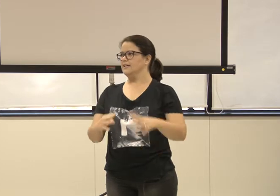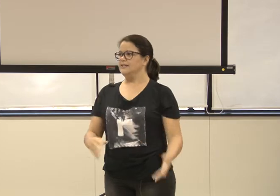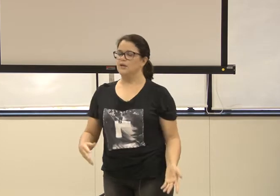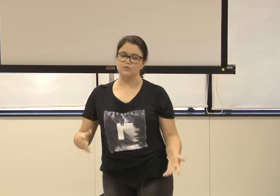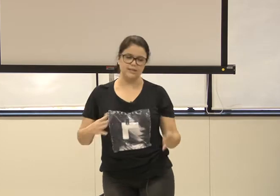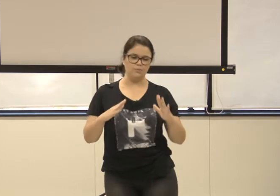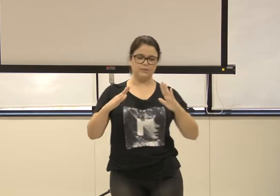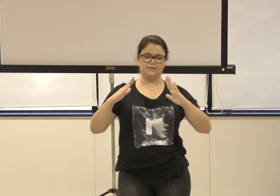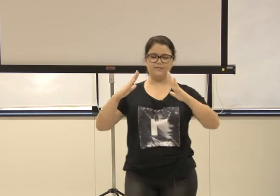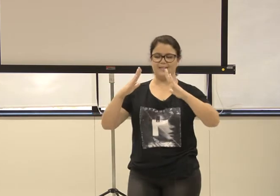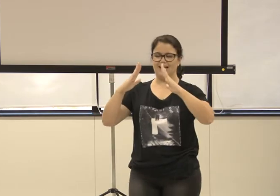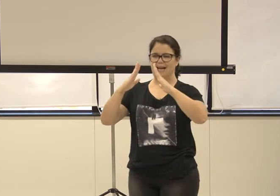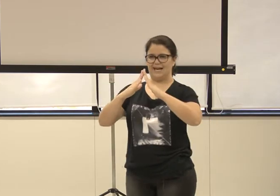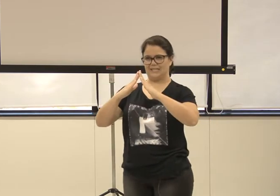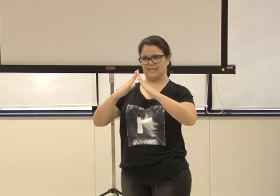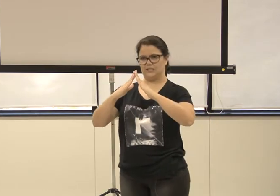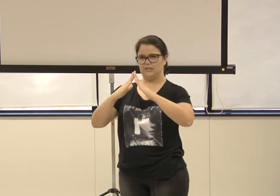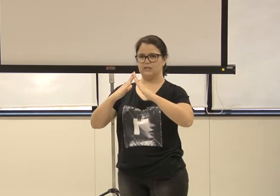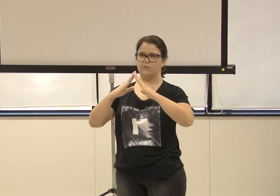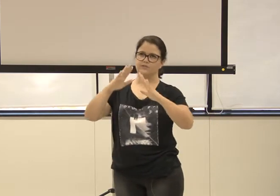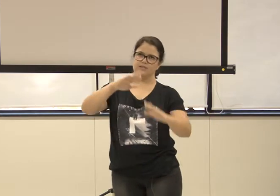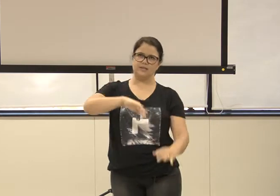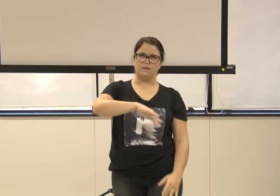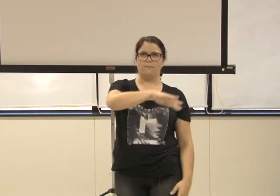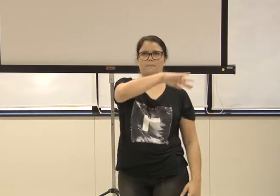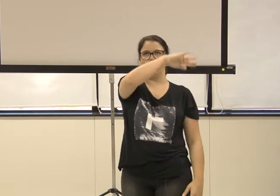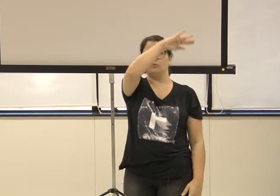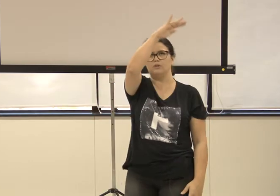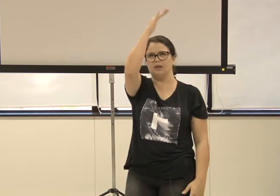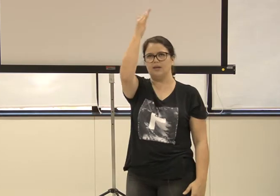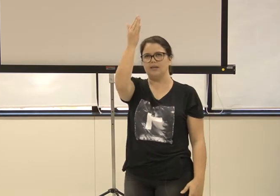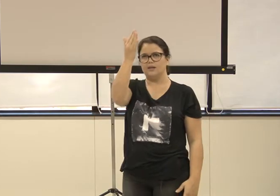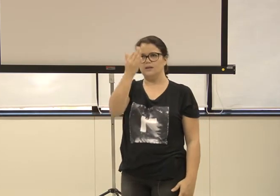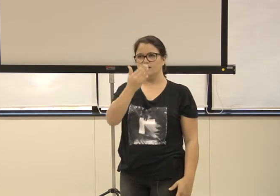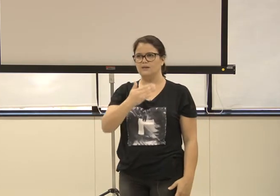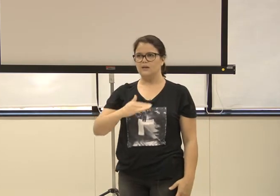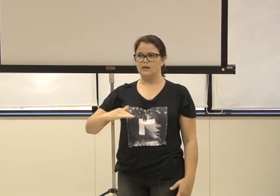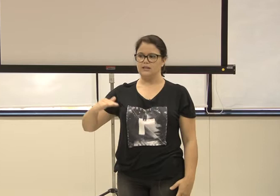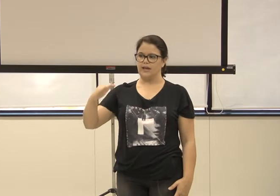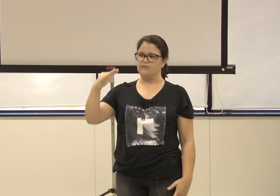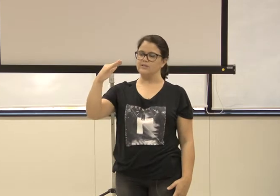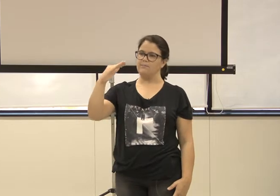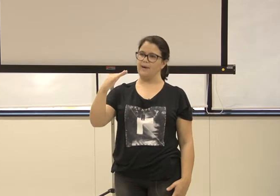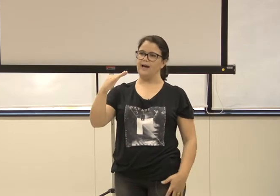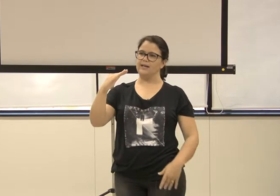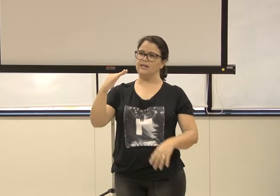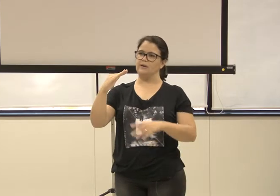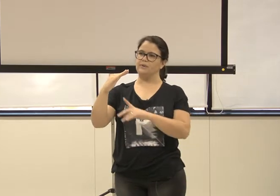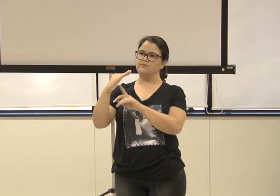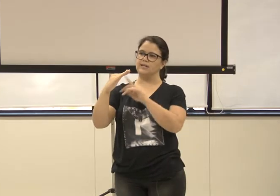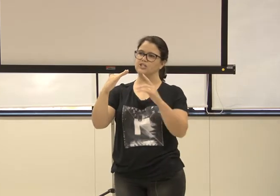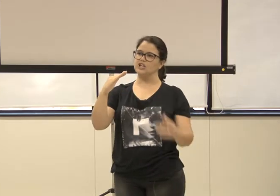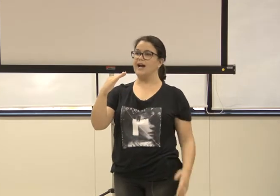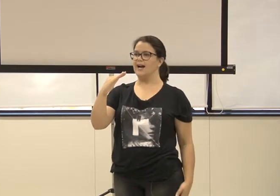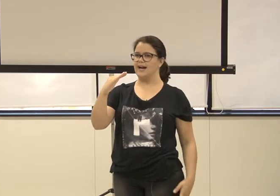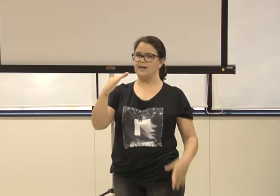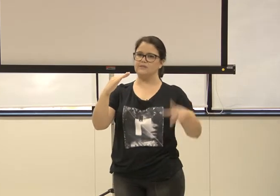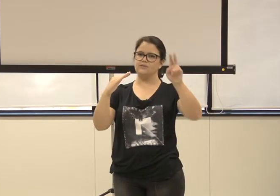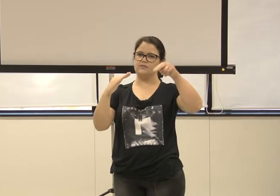Então, você não precisa fazer casa. Você pode fazer montanha. E aí, você para aqui para você indicar a casa e você faz